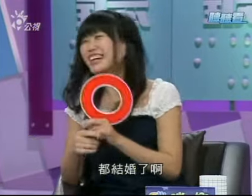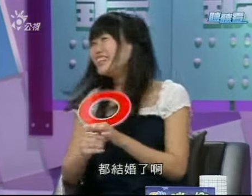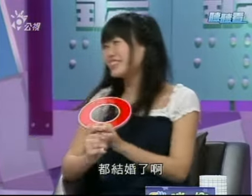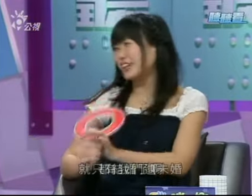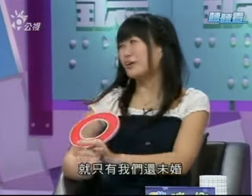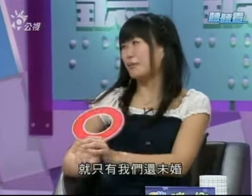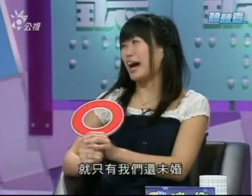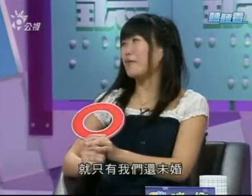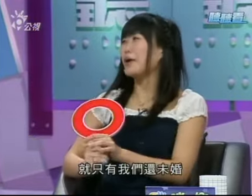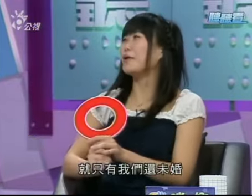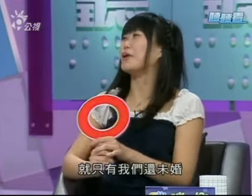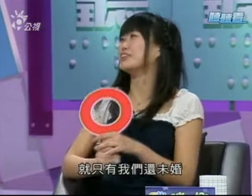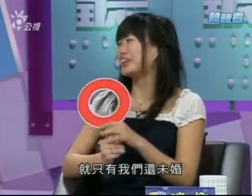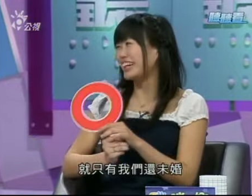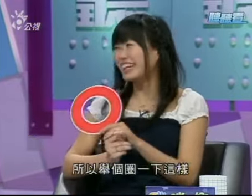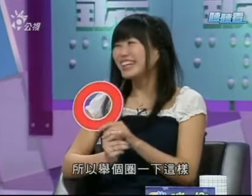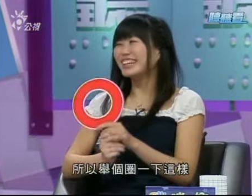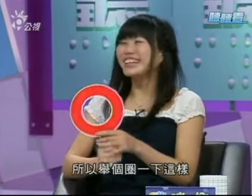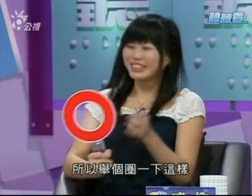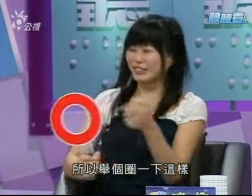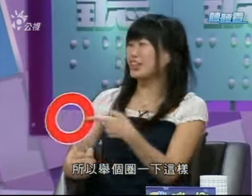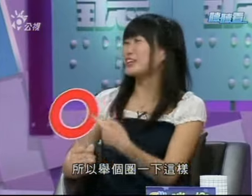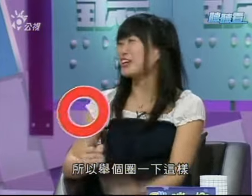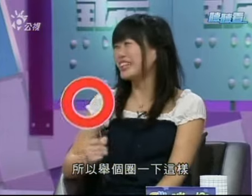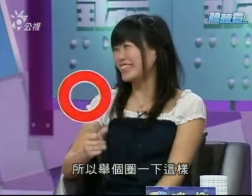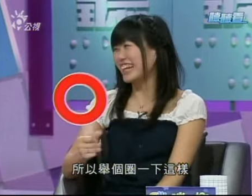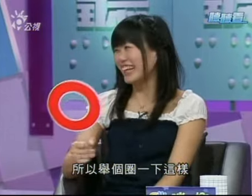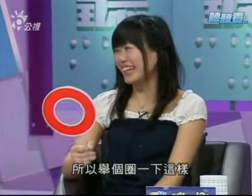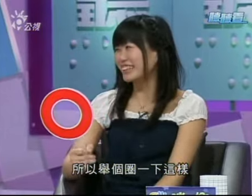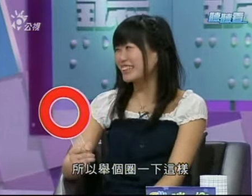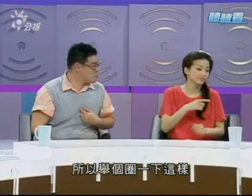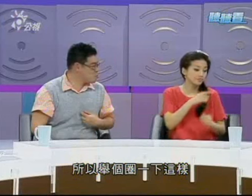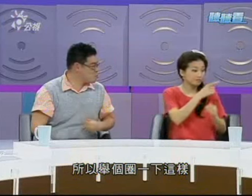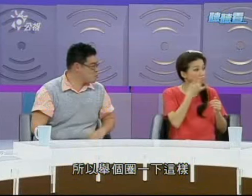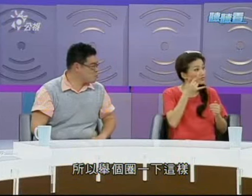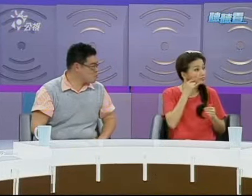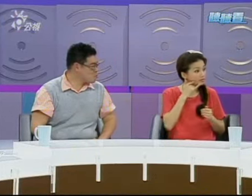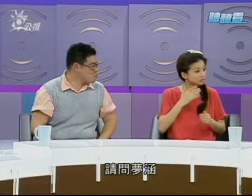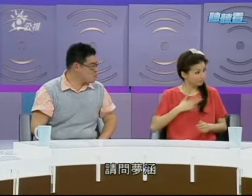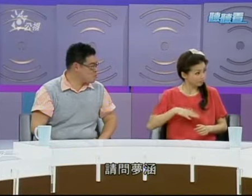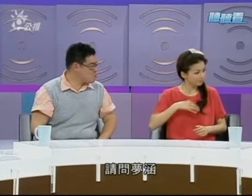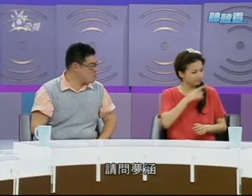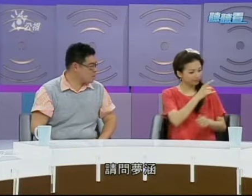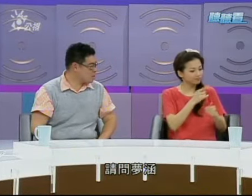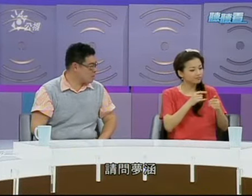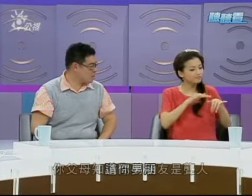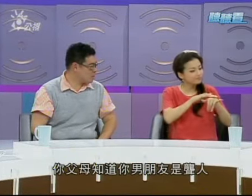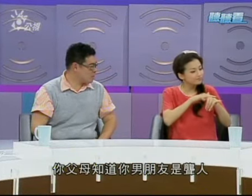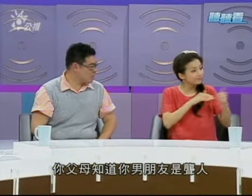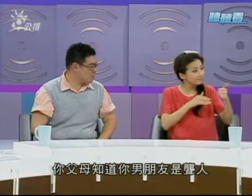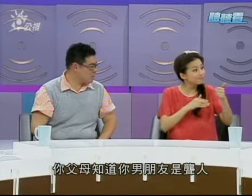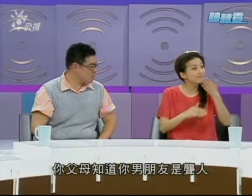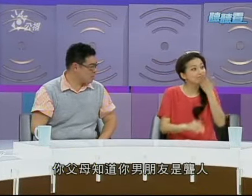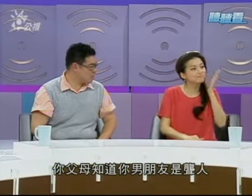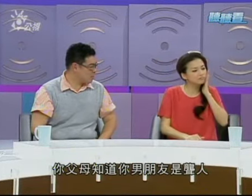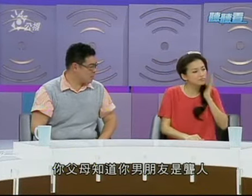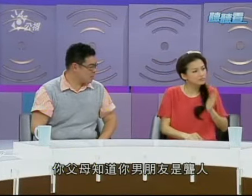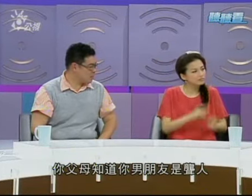就只有我们还未婚所以举个圈下这样请问孟涵你父母知道你男朋友